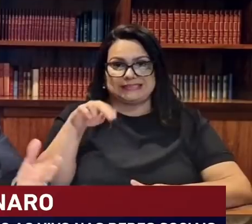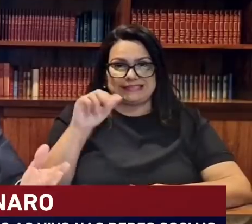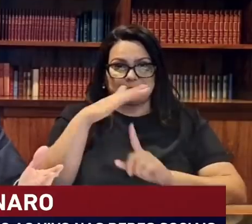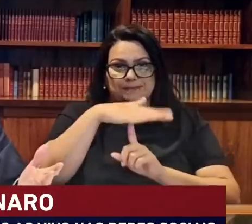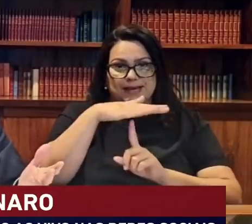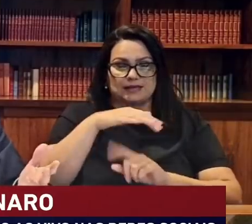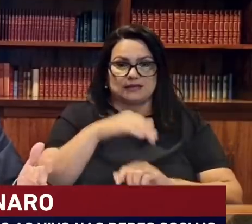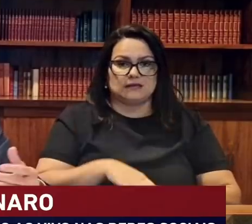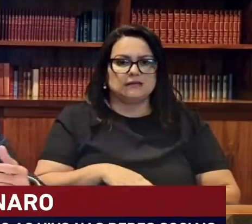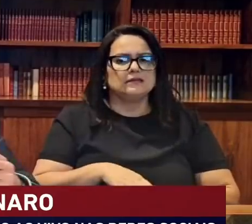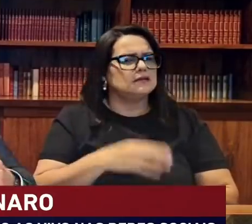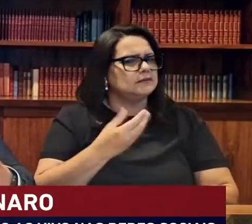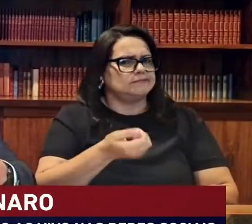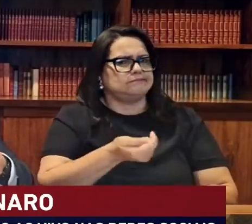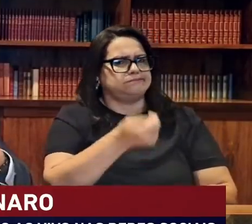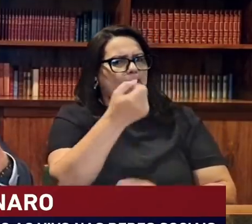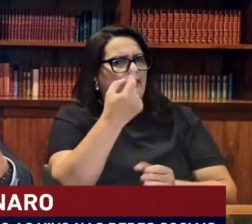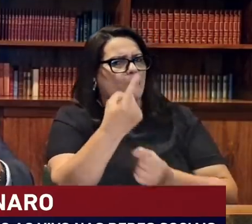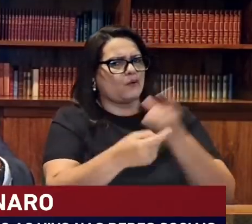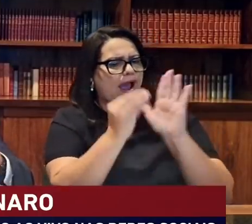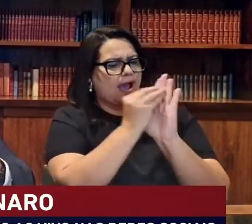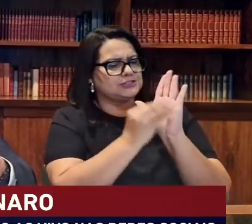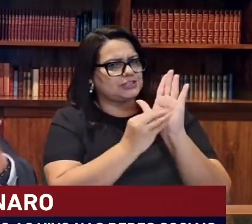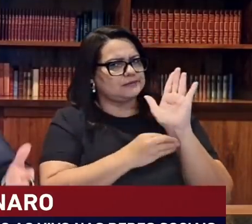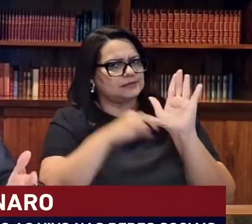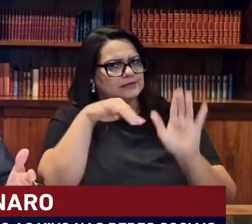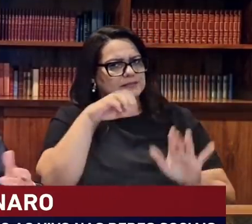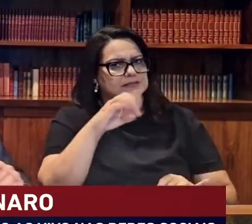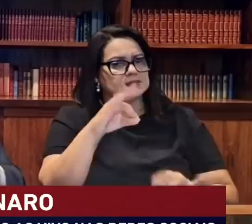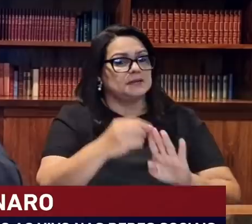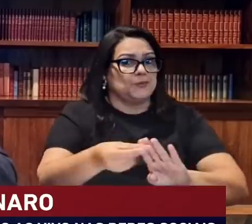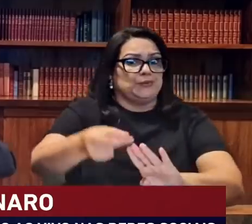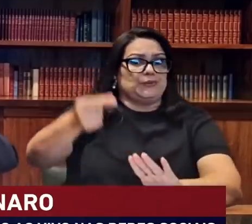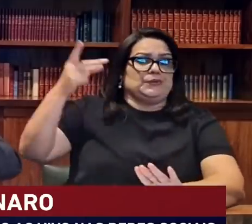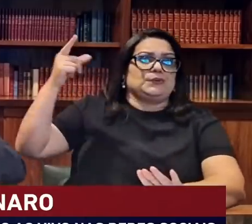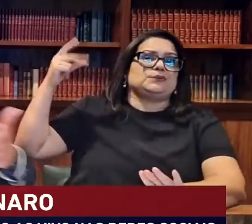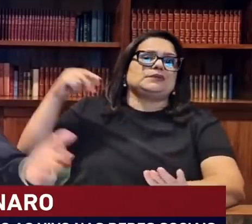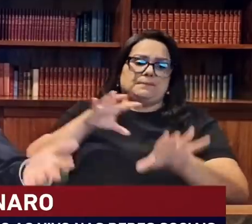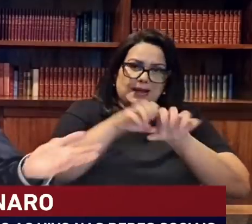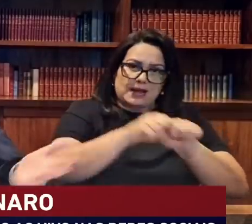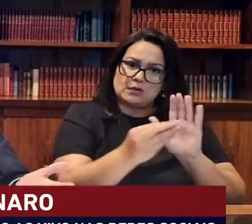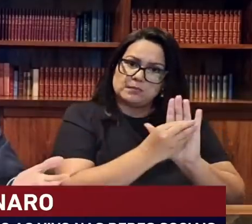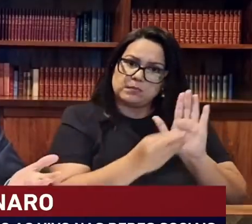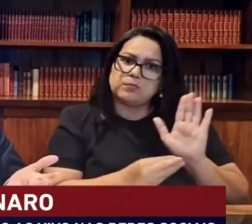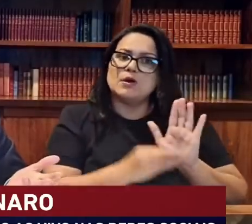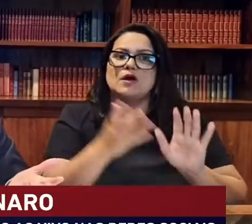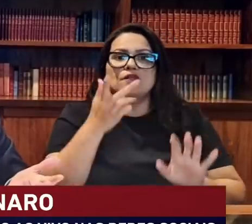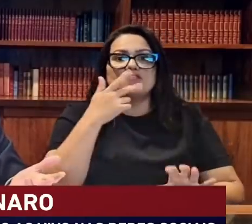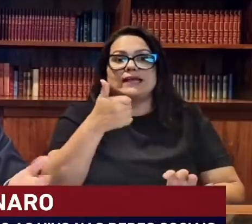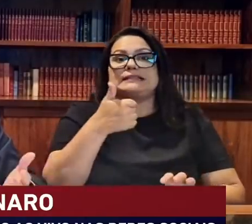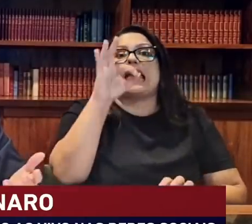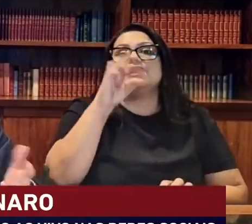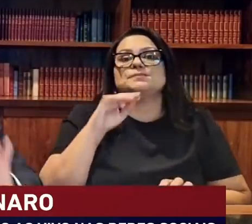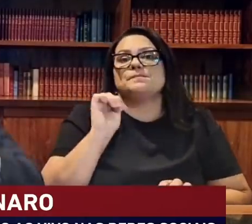Tinha pouca gente do MST. Um evento pré-programado há muito tempo. Inclusive a imprensa que está aí dizia que iam ter 10 mil